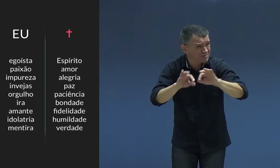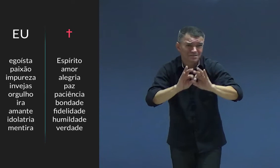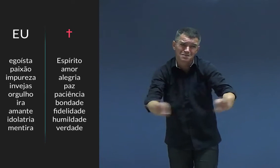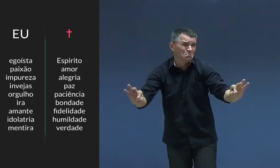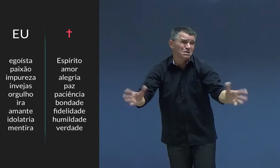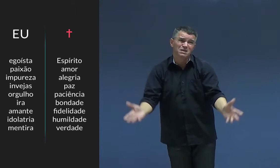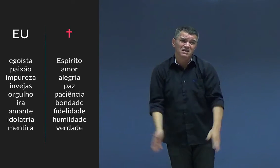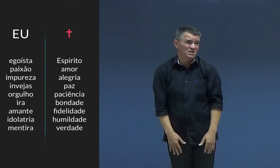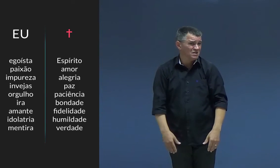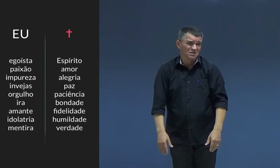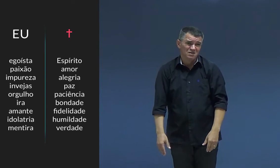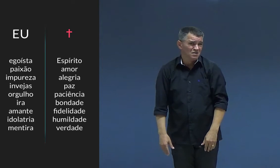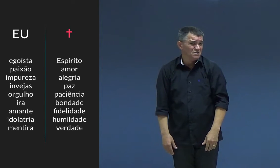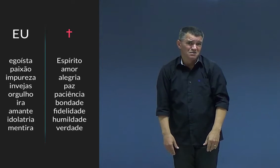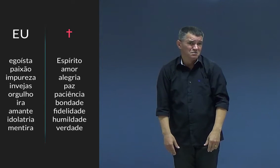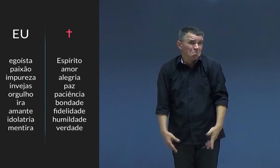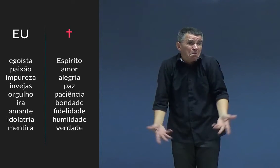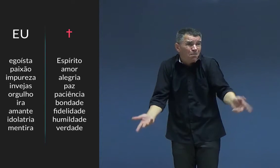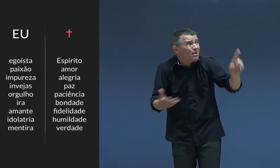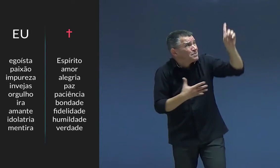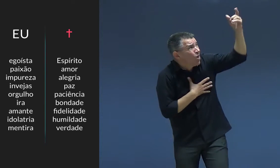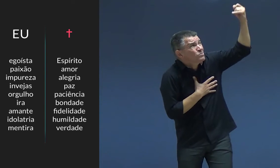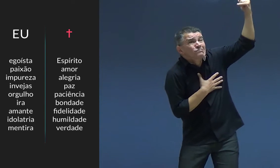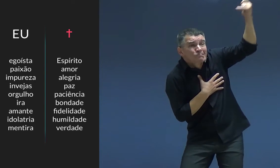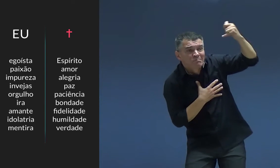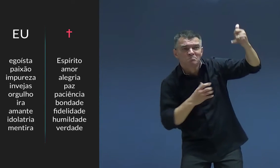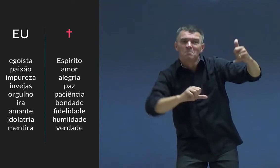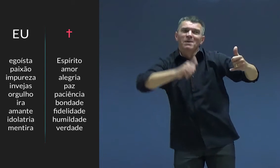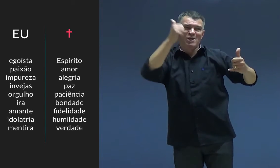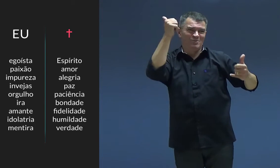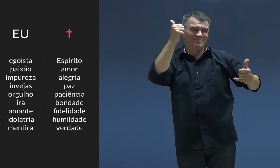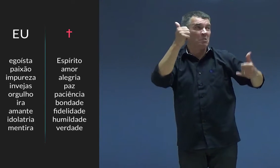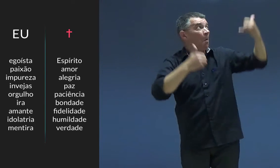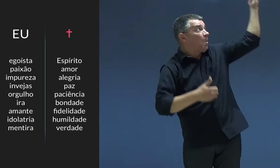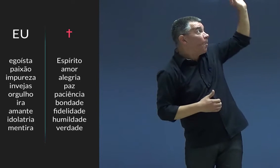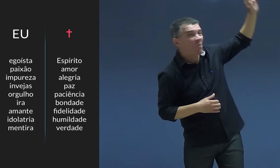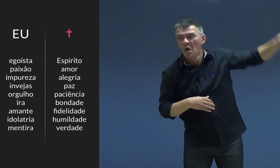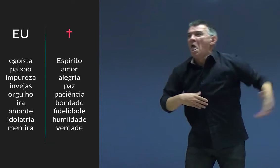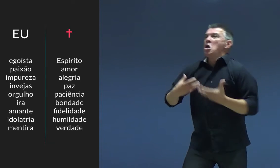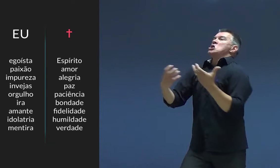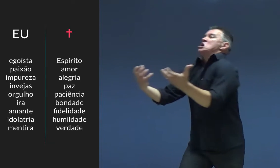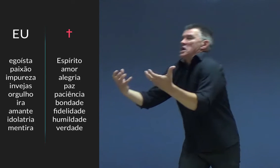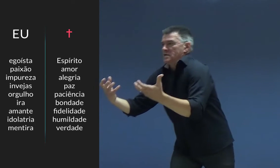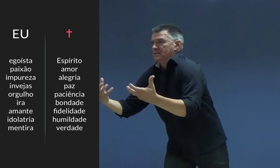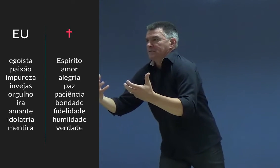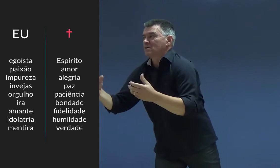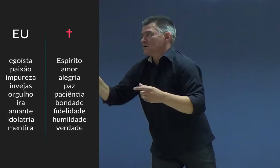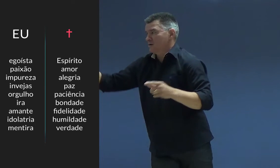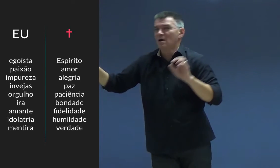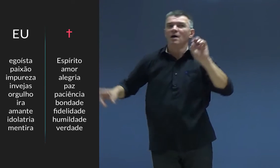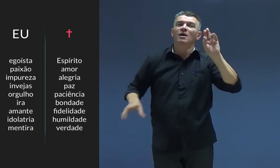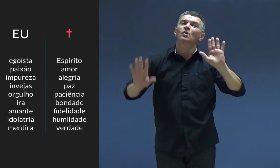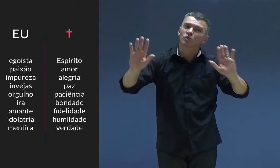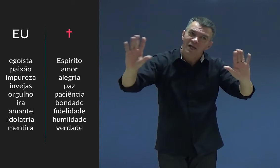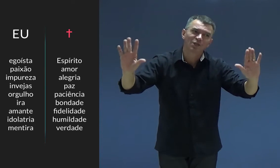porquê. Gente, eu sou uma pessoa simples. Deus falou pra mim primeiro. Ah, eu quero, né?